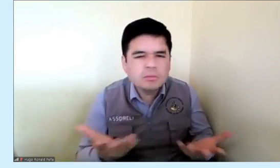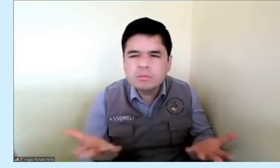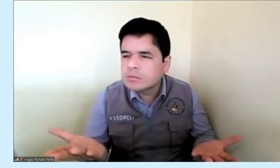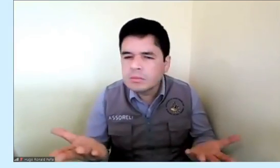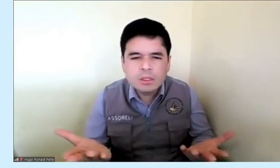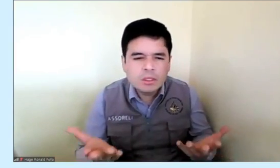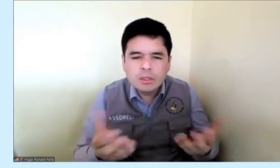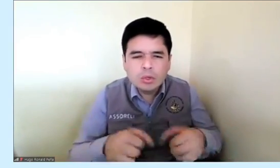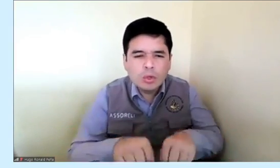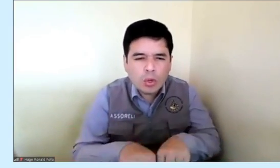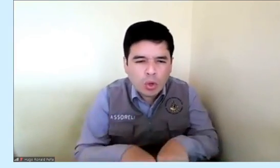¿Quién